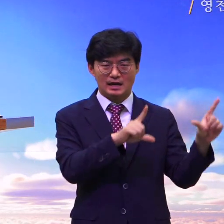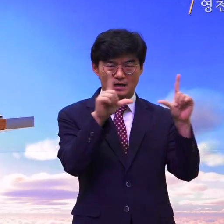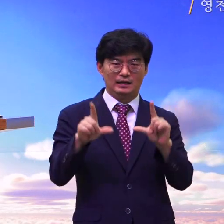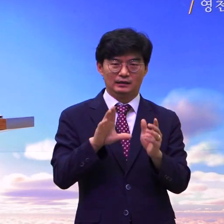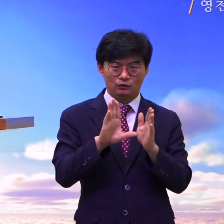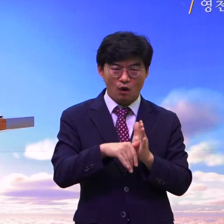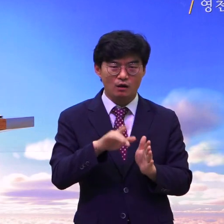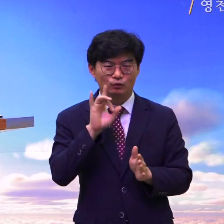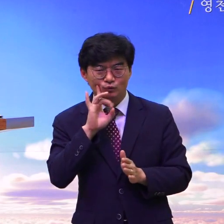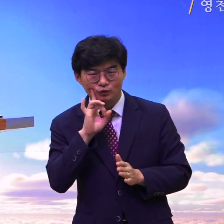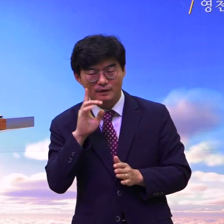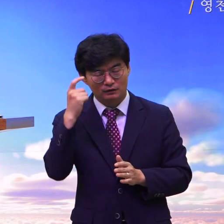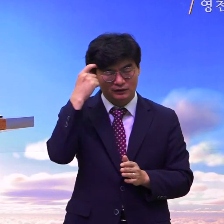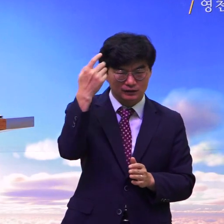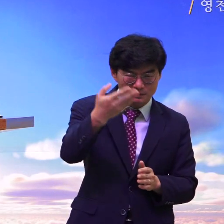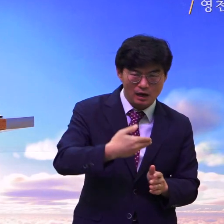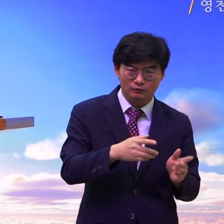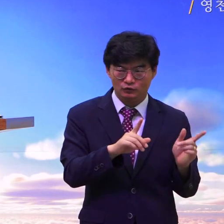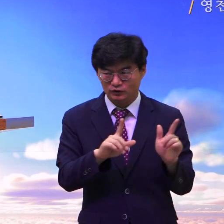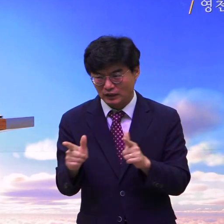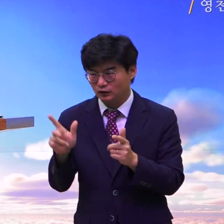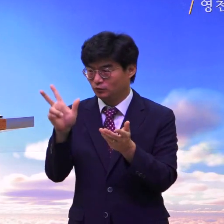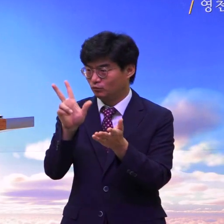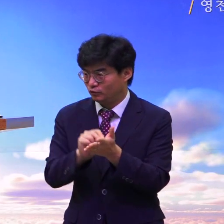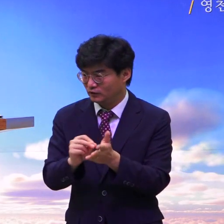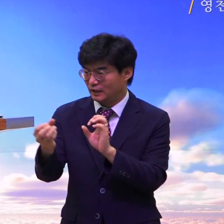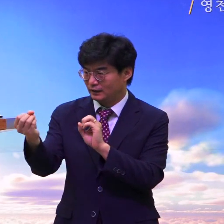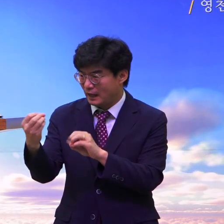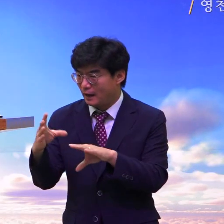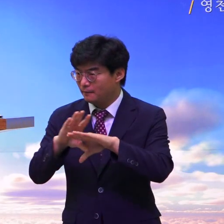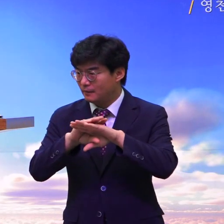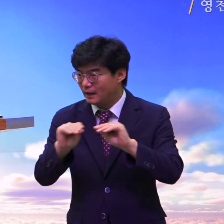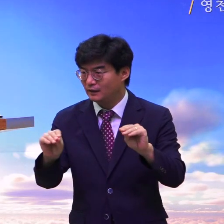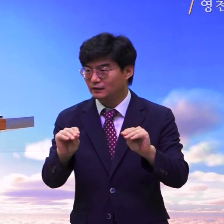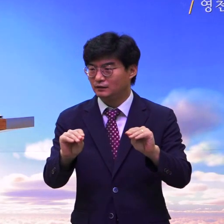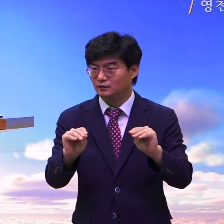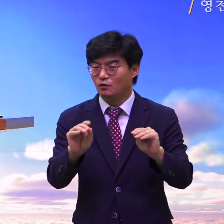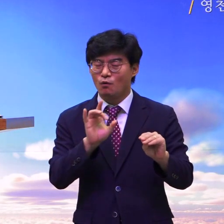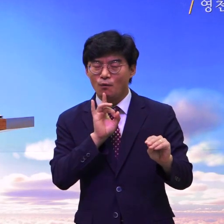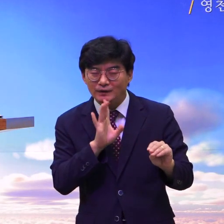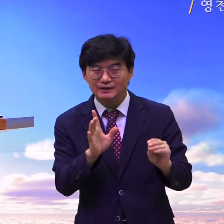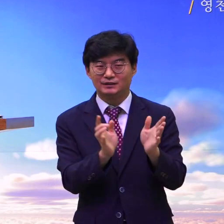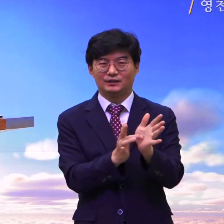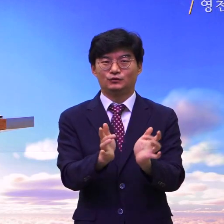쌓여서 살아가고 있는데 그 모든 질문과 문제의 해답은 오직 예수님이라는 것입니다.